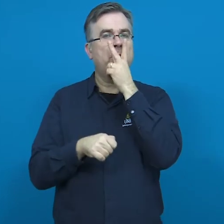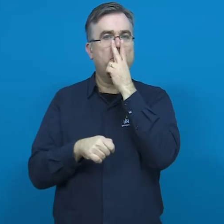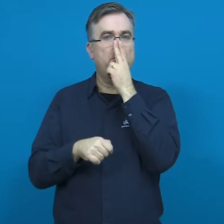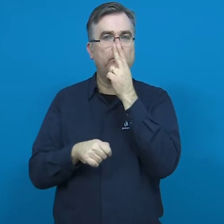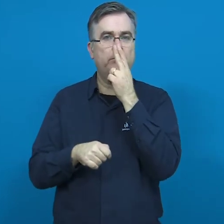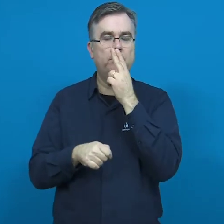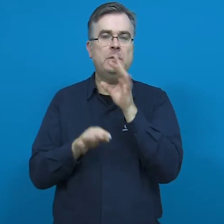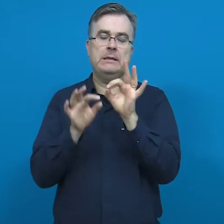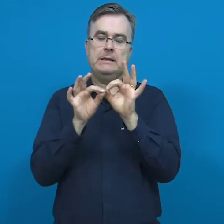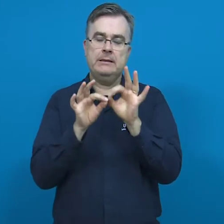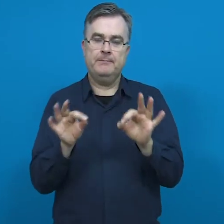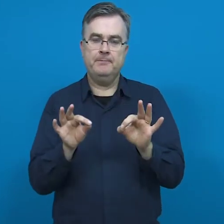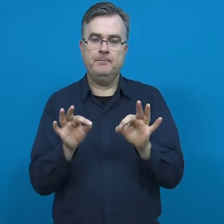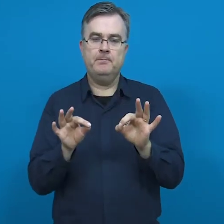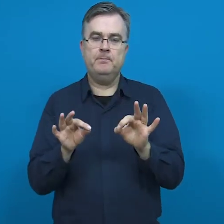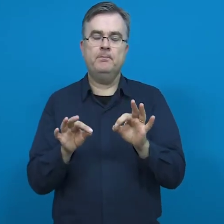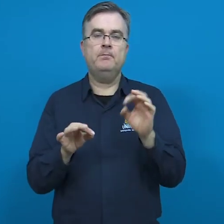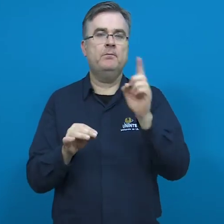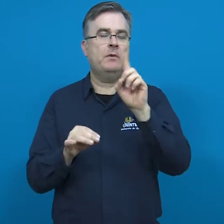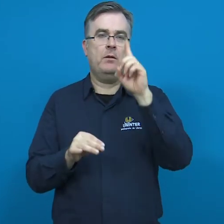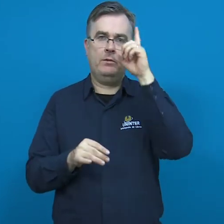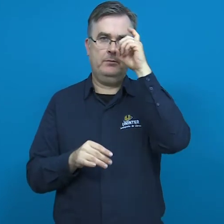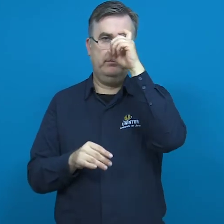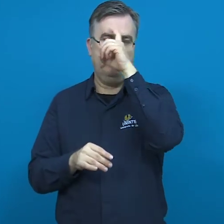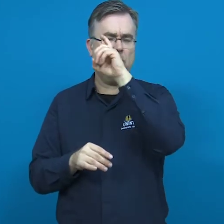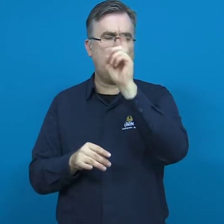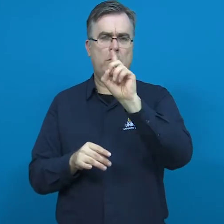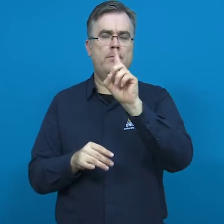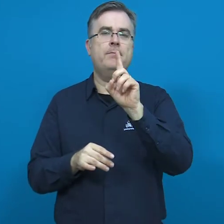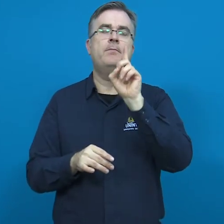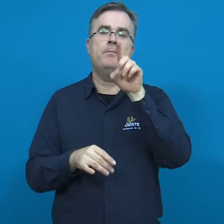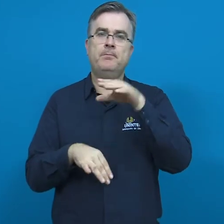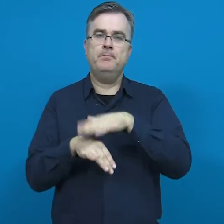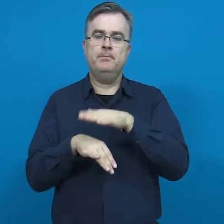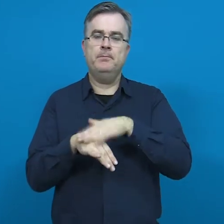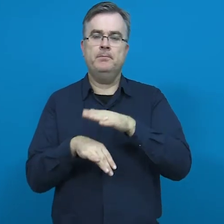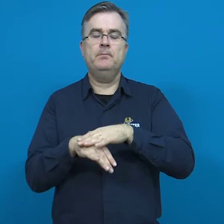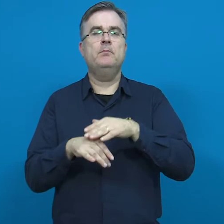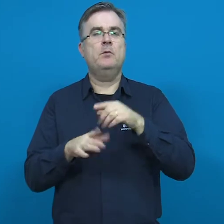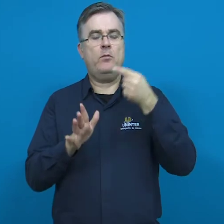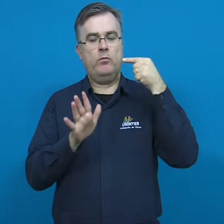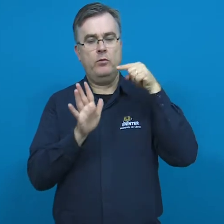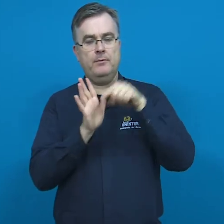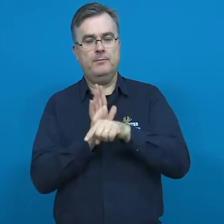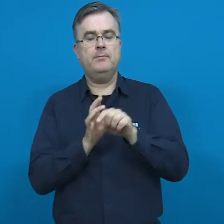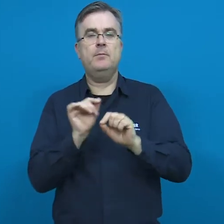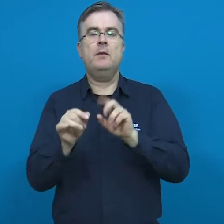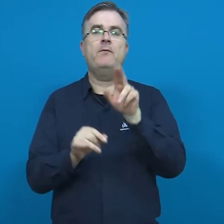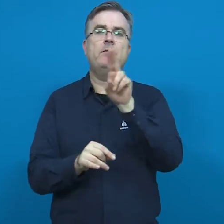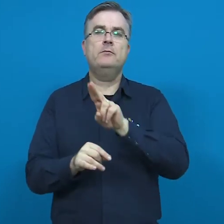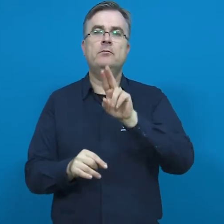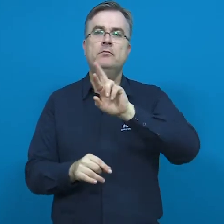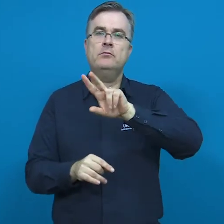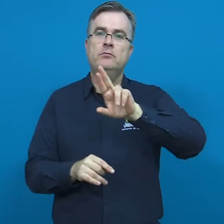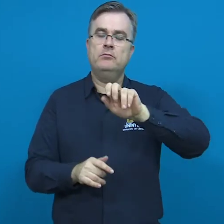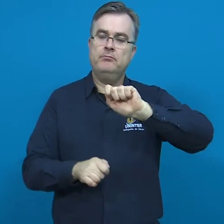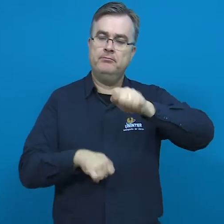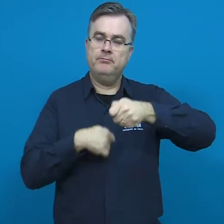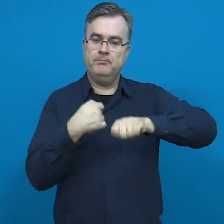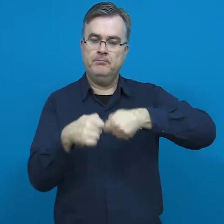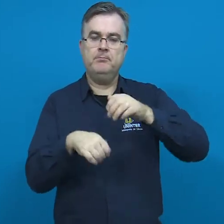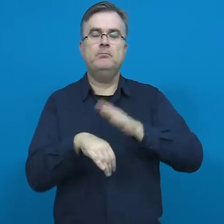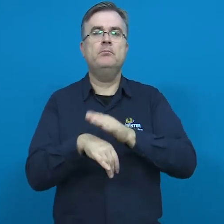pode parecer simples, né? Não complicada, não é isso, né? Mas ela é complexa no sentido de que vai usar